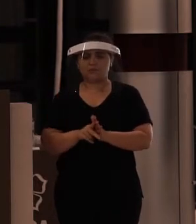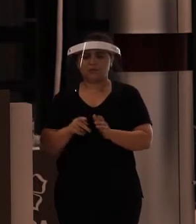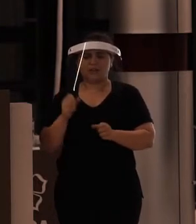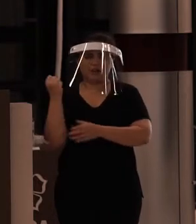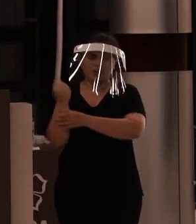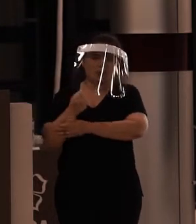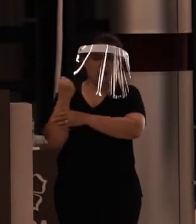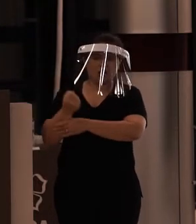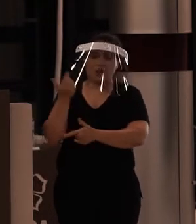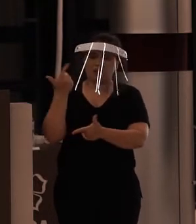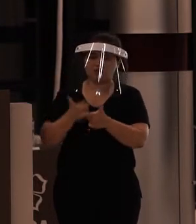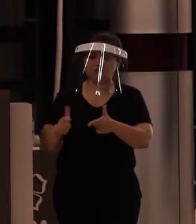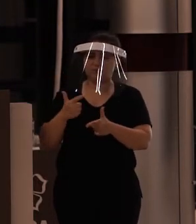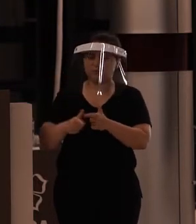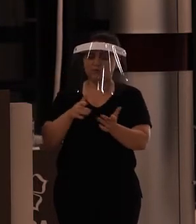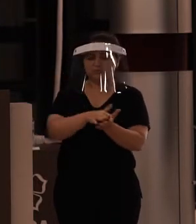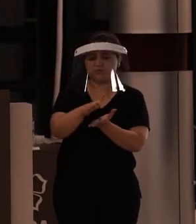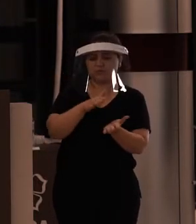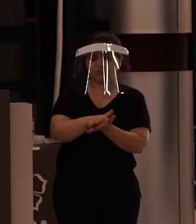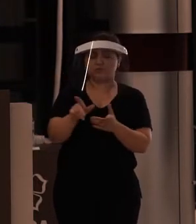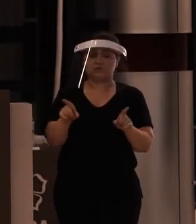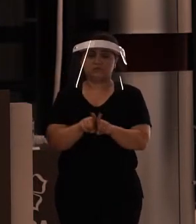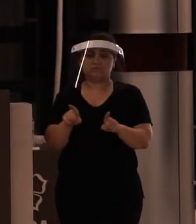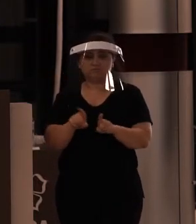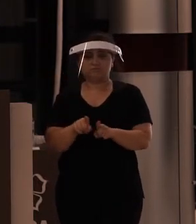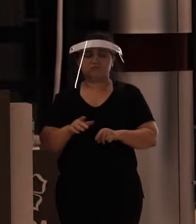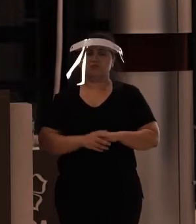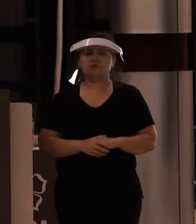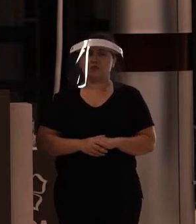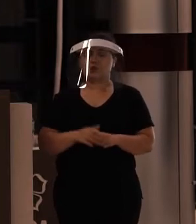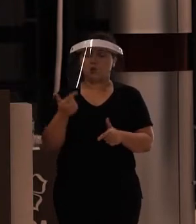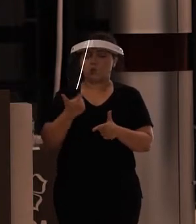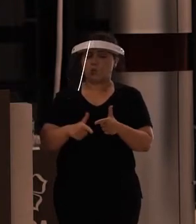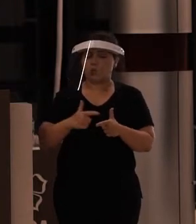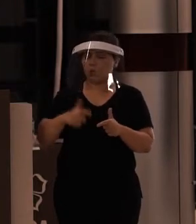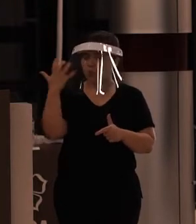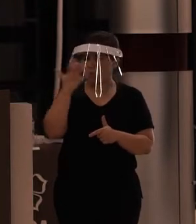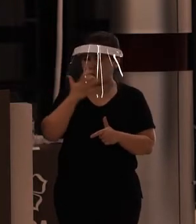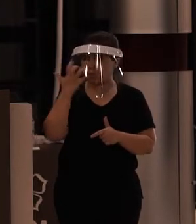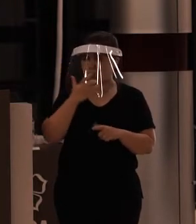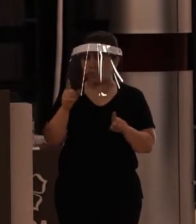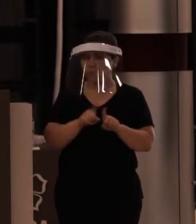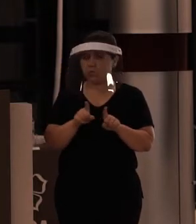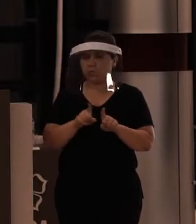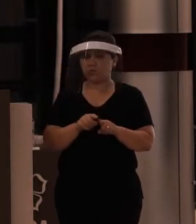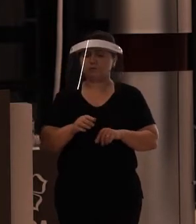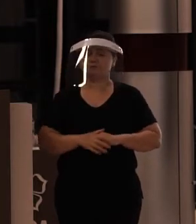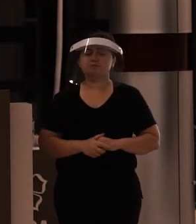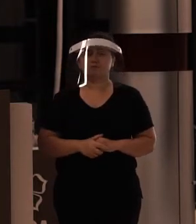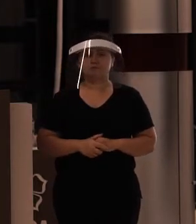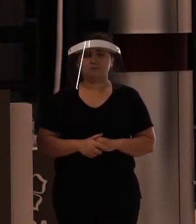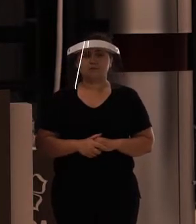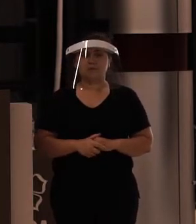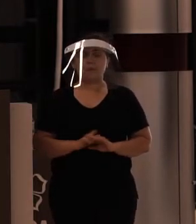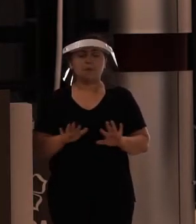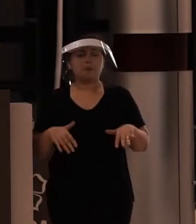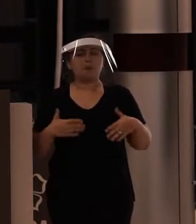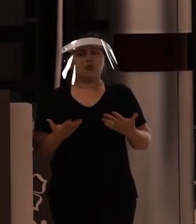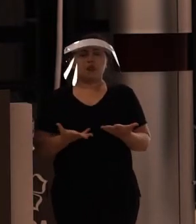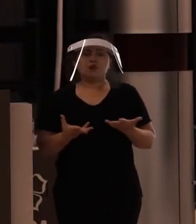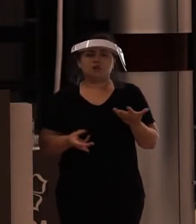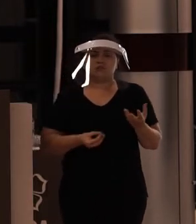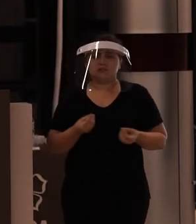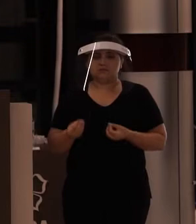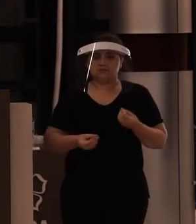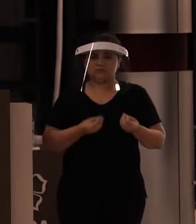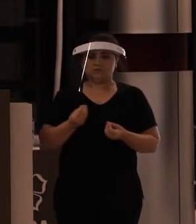graves problemas na produção, aí que o problema fica mais sério, né, em termos de indústria. E